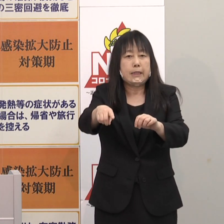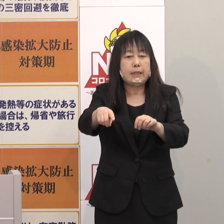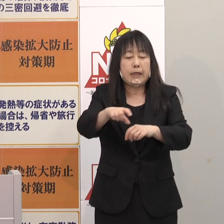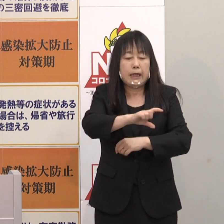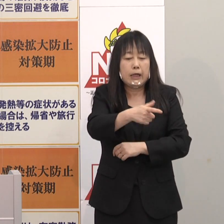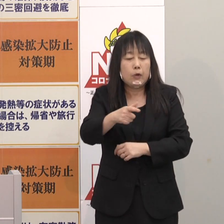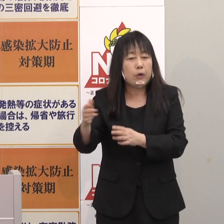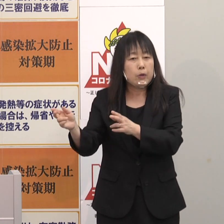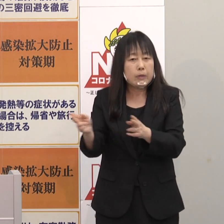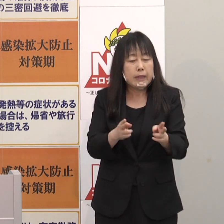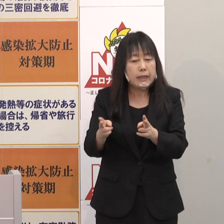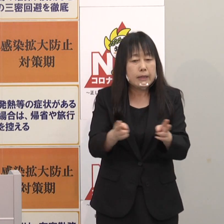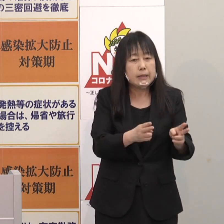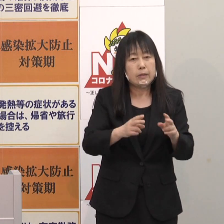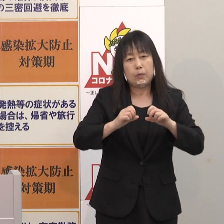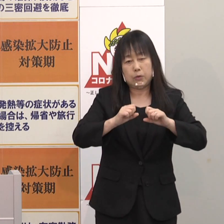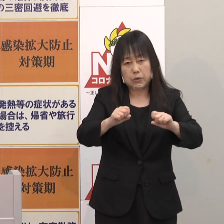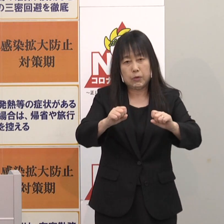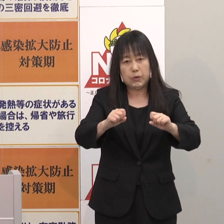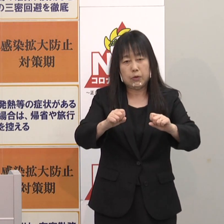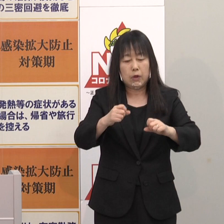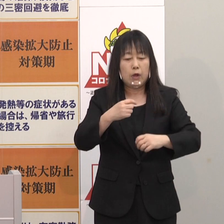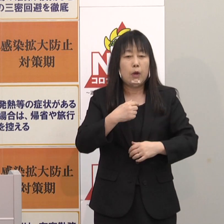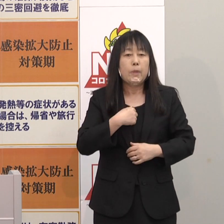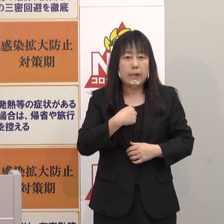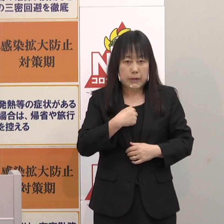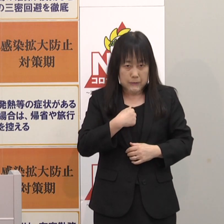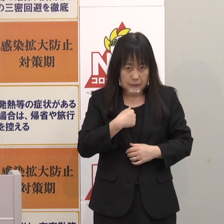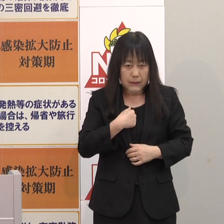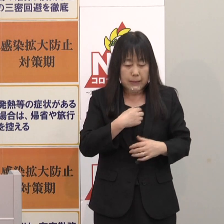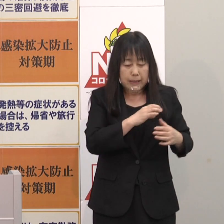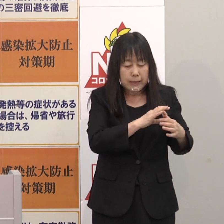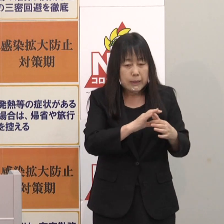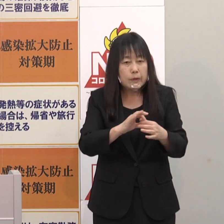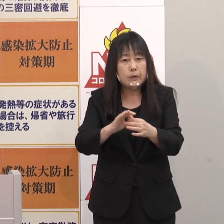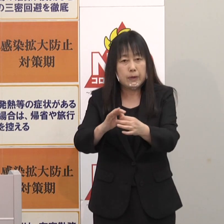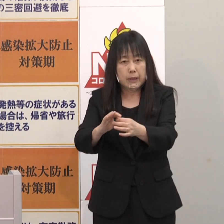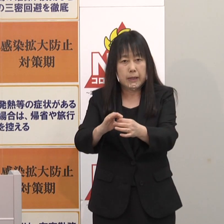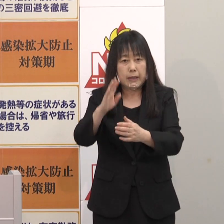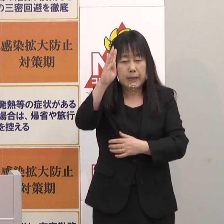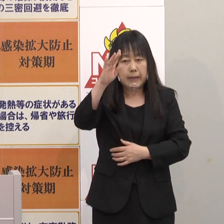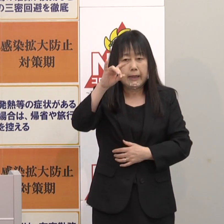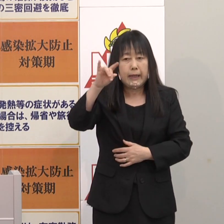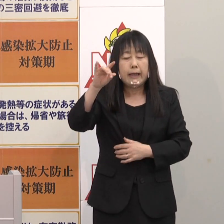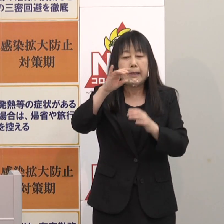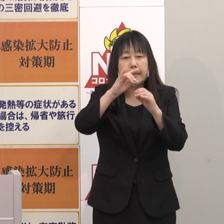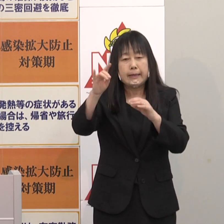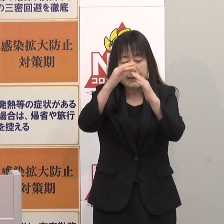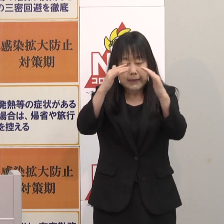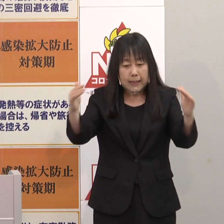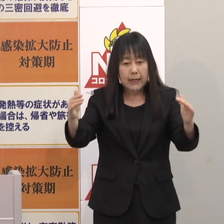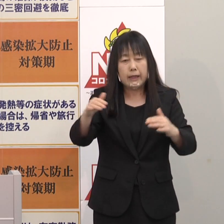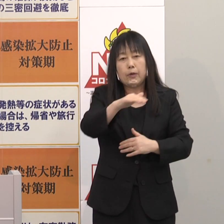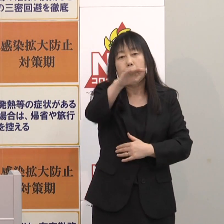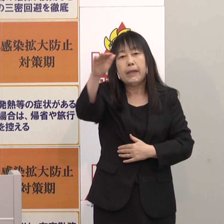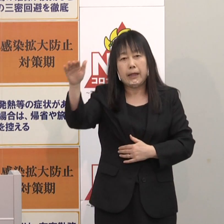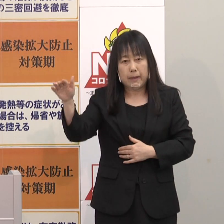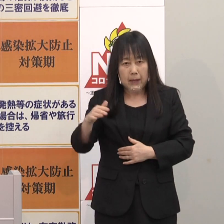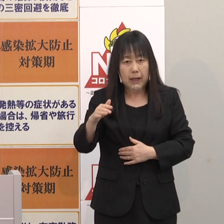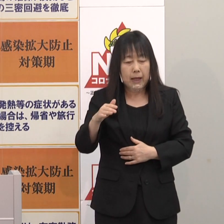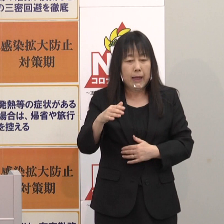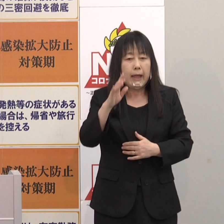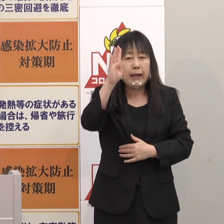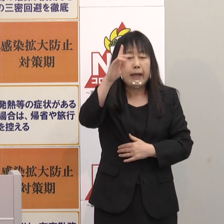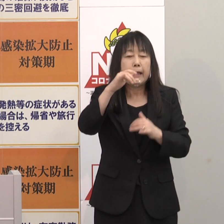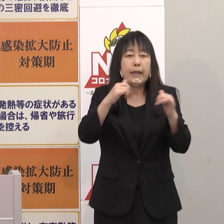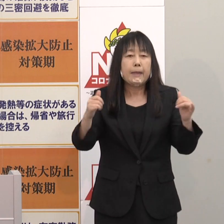して、私としましては引き続き県議会はじめ県民の皆様のご理解ご協力をいただきながら、最後まで安全